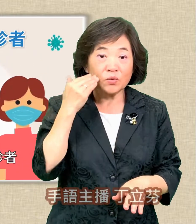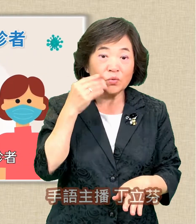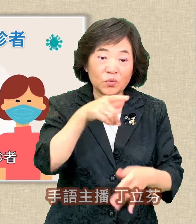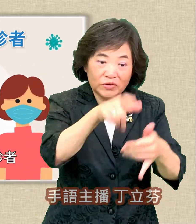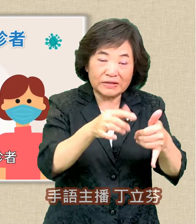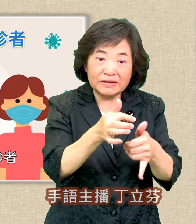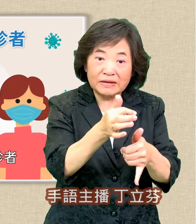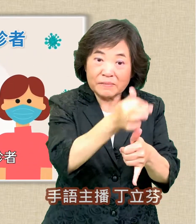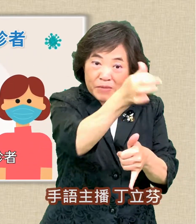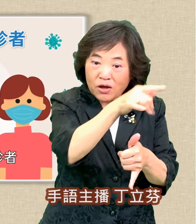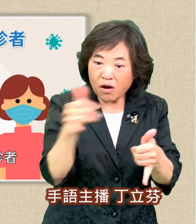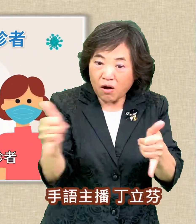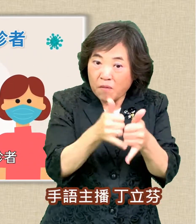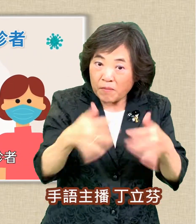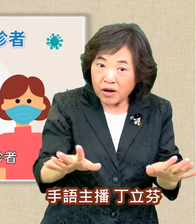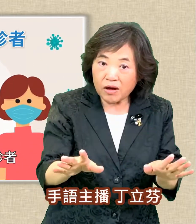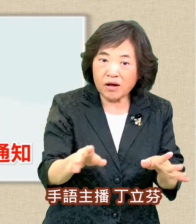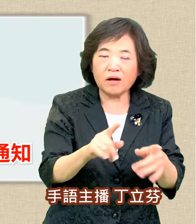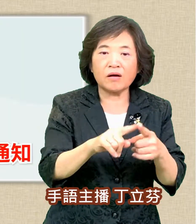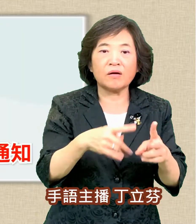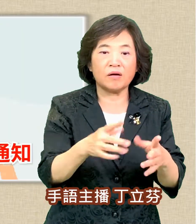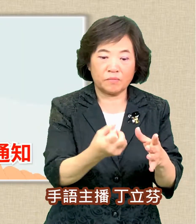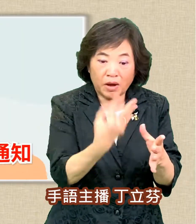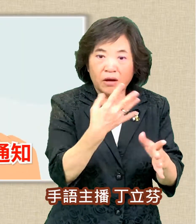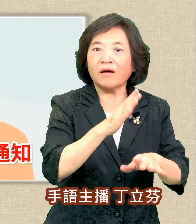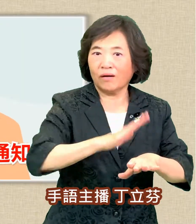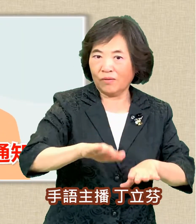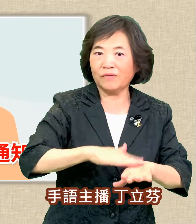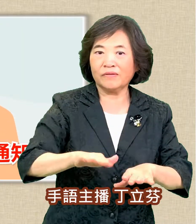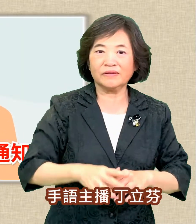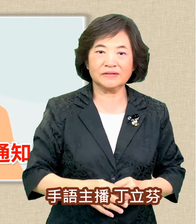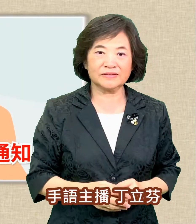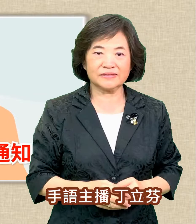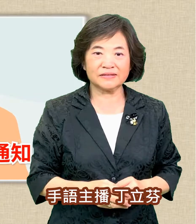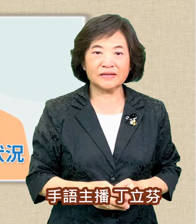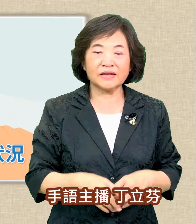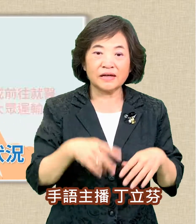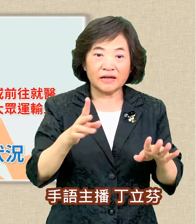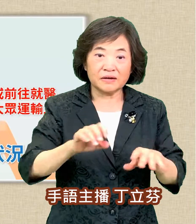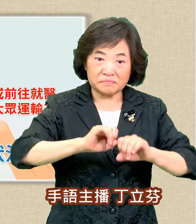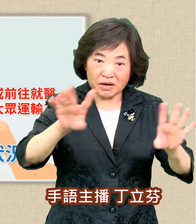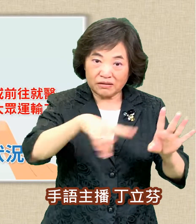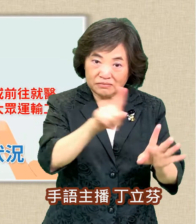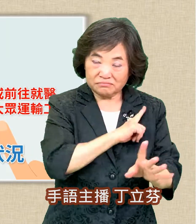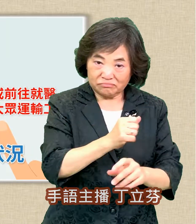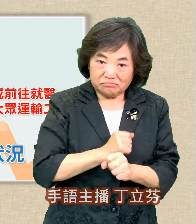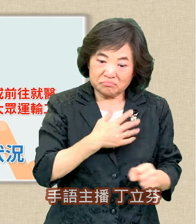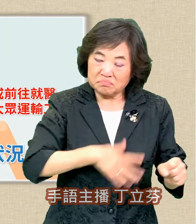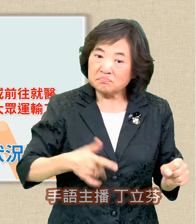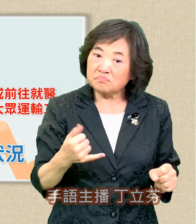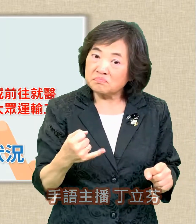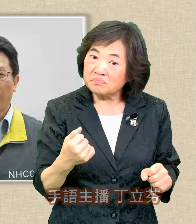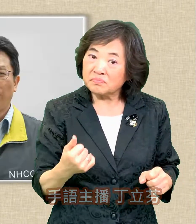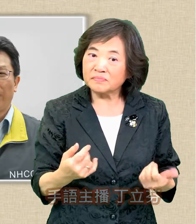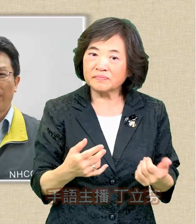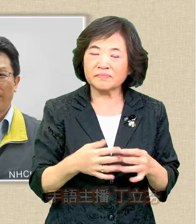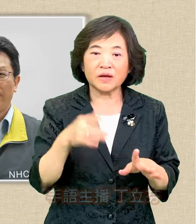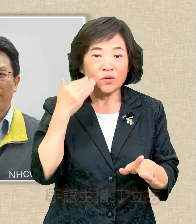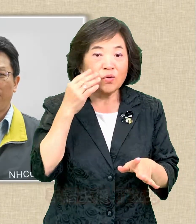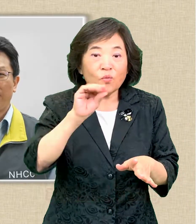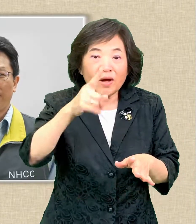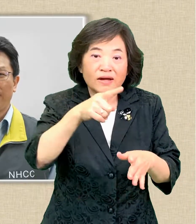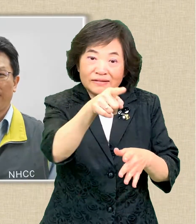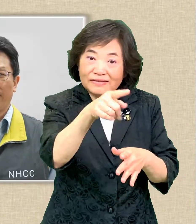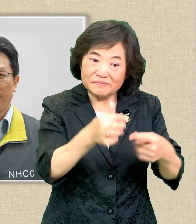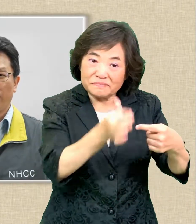说群距离接触靠近者 ，APP 会发出警告通知。提醒你注意身体状况。还讲你